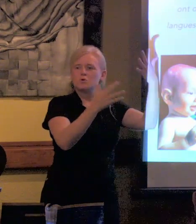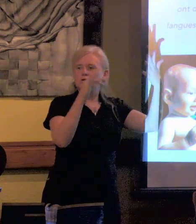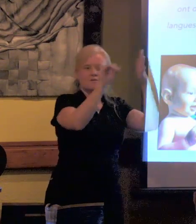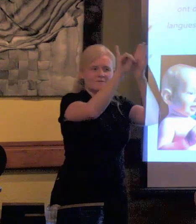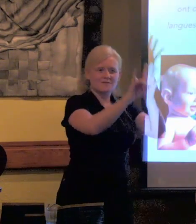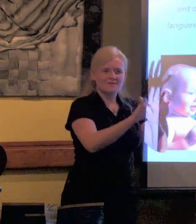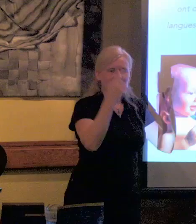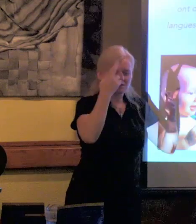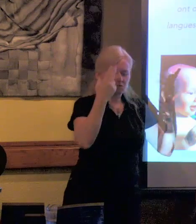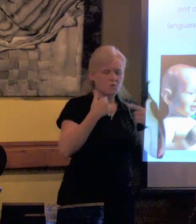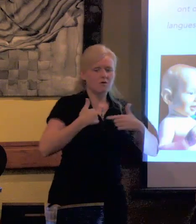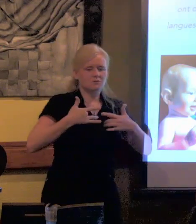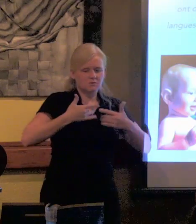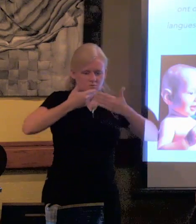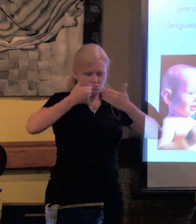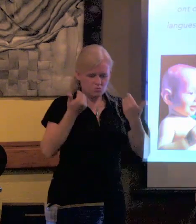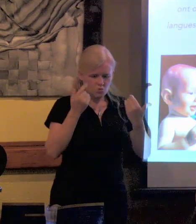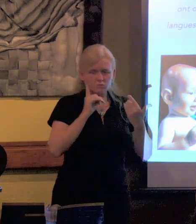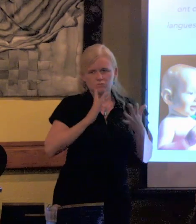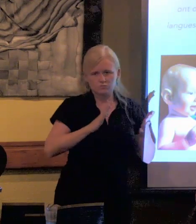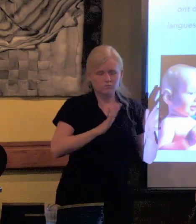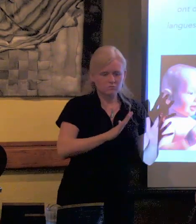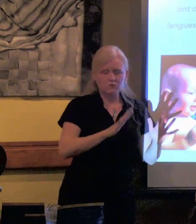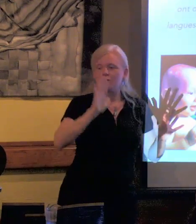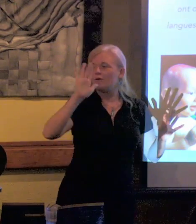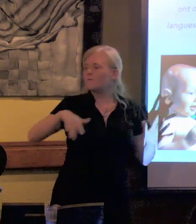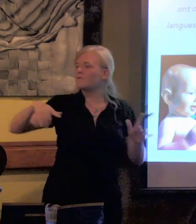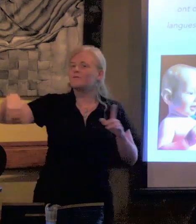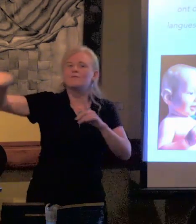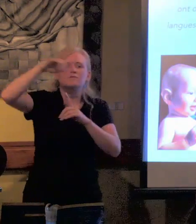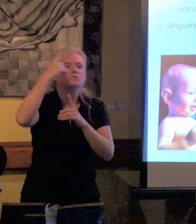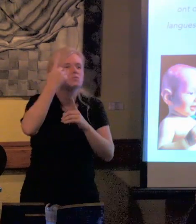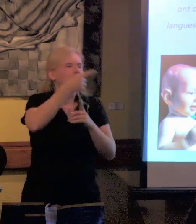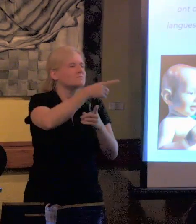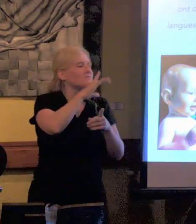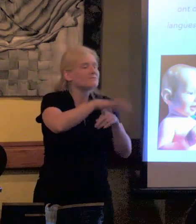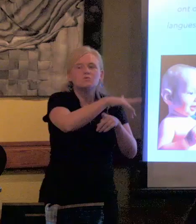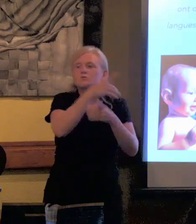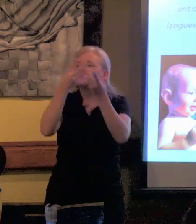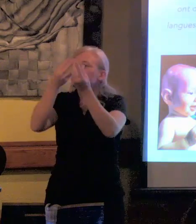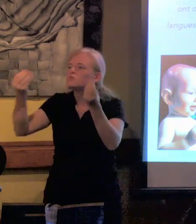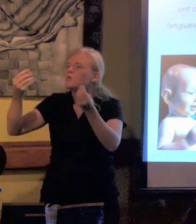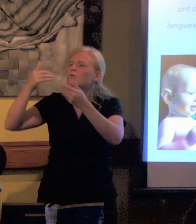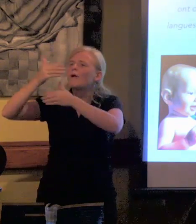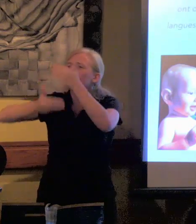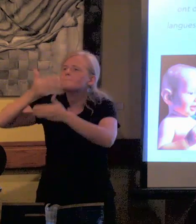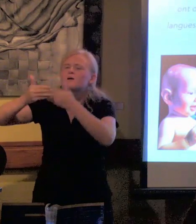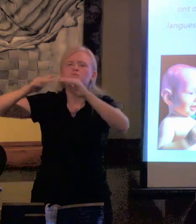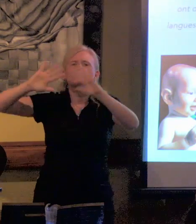Finalement, les impacts, les conséquences que ça a chez les personnes sourdes. On a donné, bon, aussi des pistes à quelque part de solutions